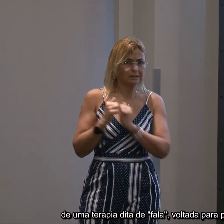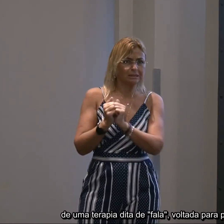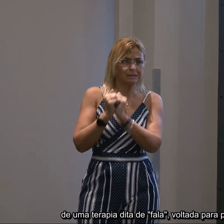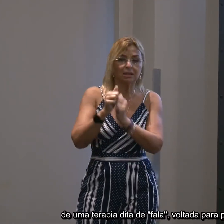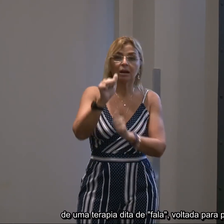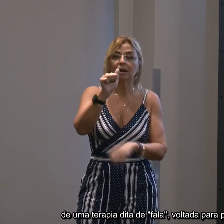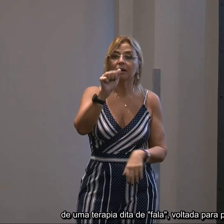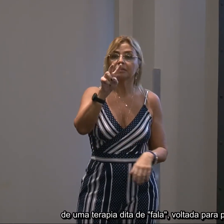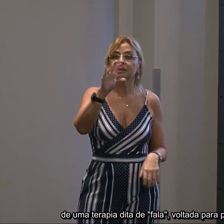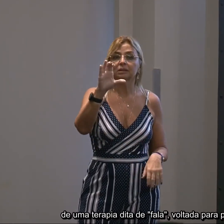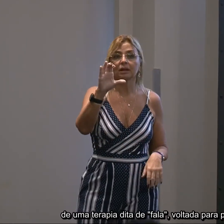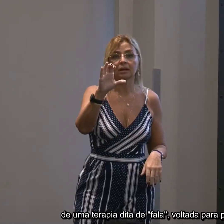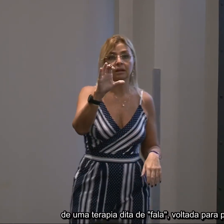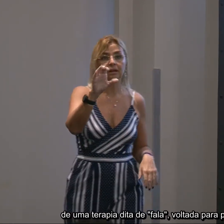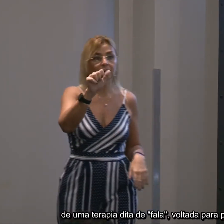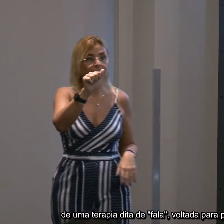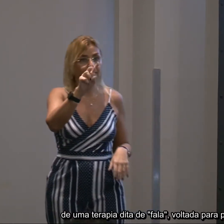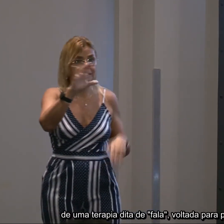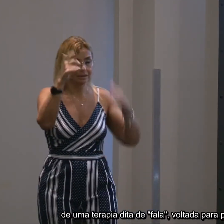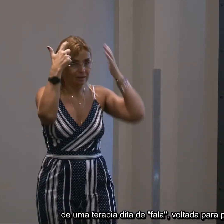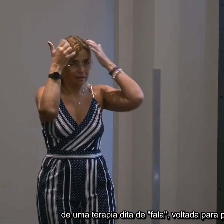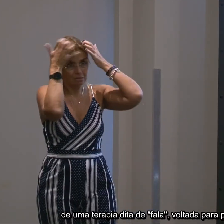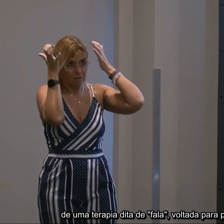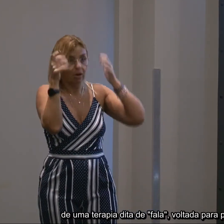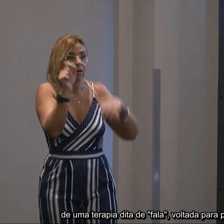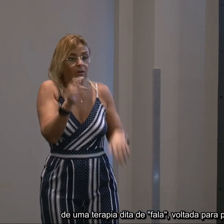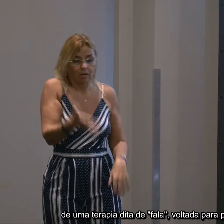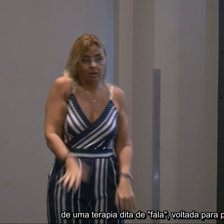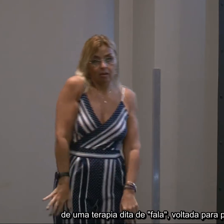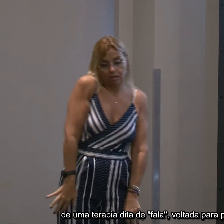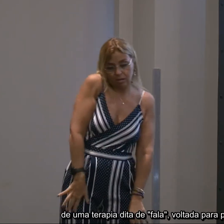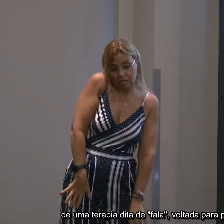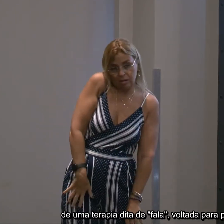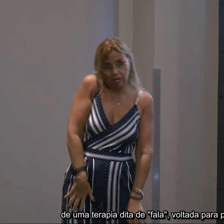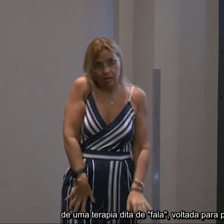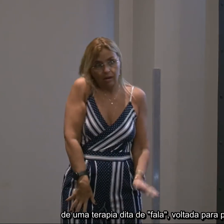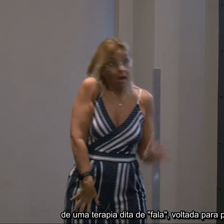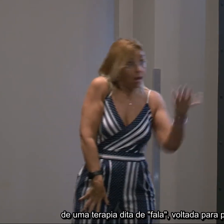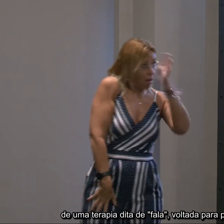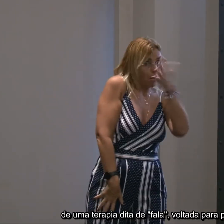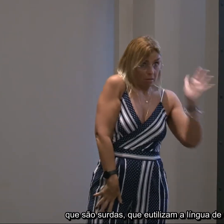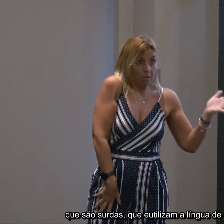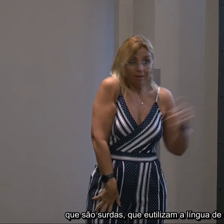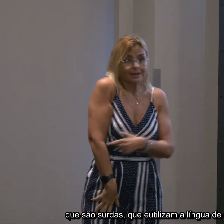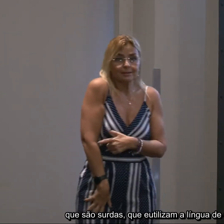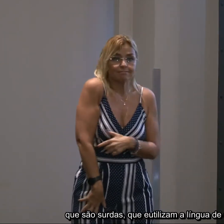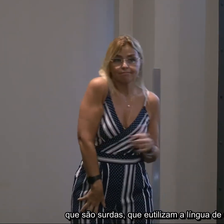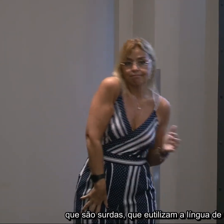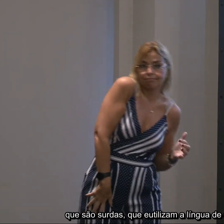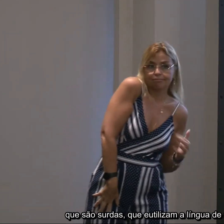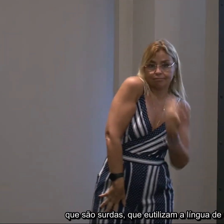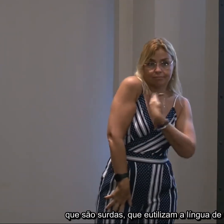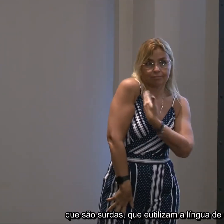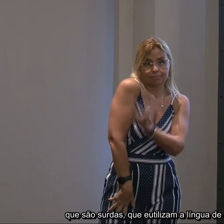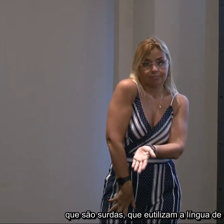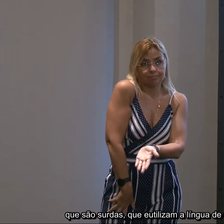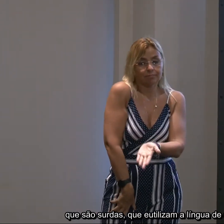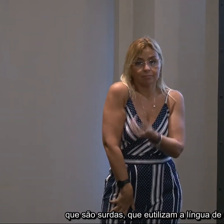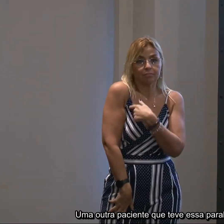terapia dita terapia de fala, entre aspas, voltadas para as pessoas que são surdas, pessoas que utilizam língua de sinais,